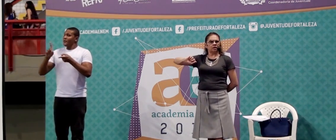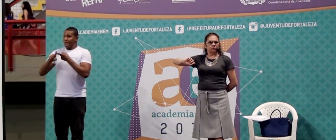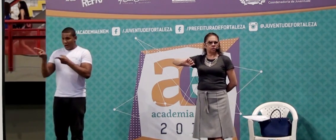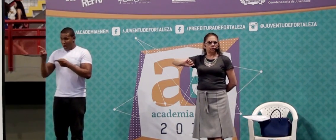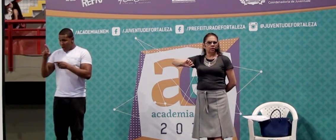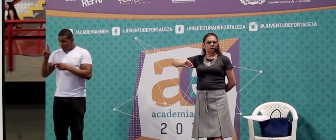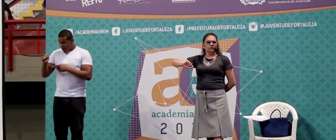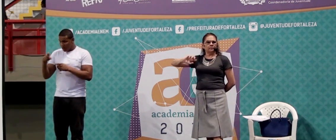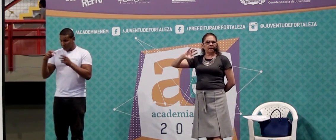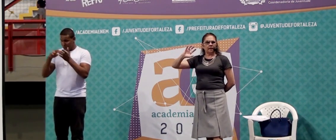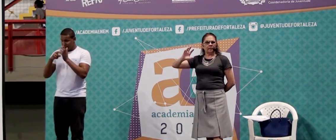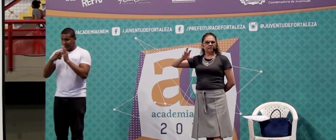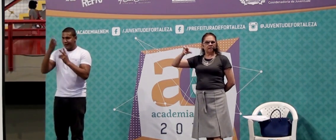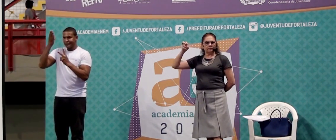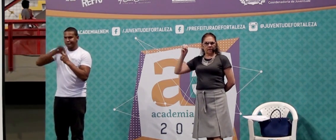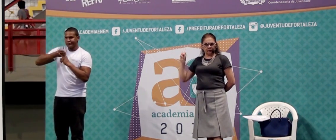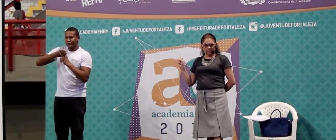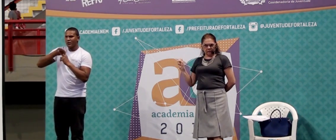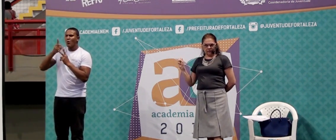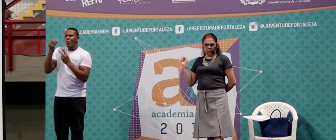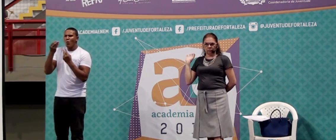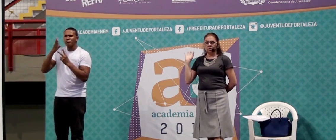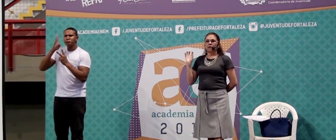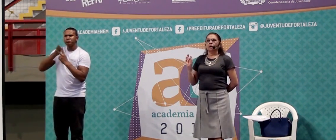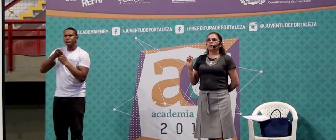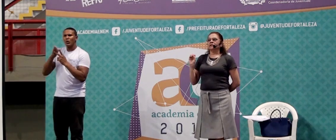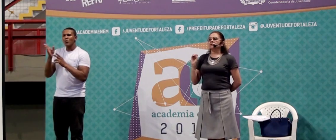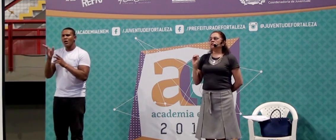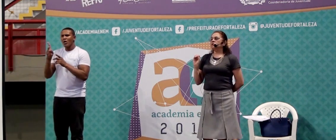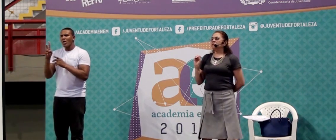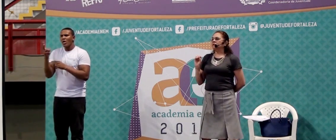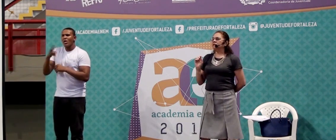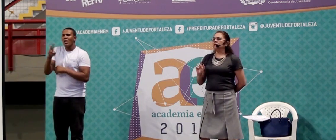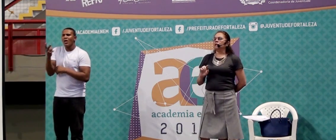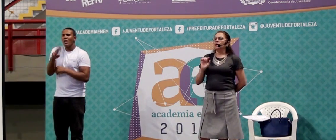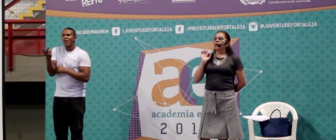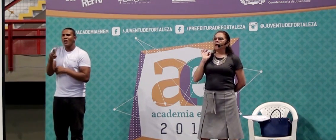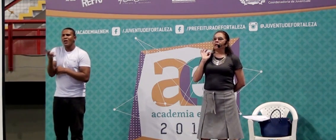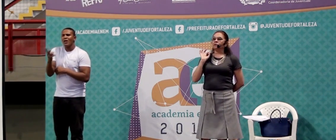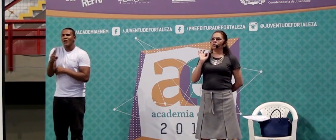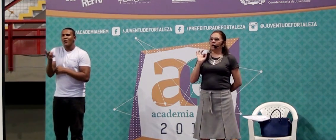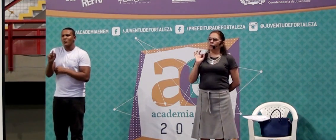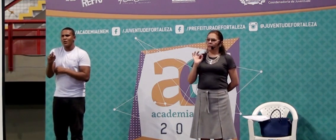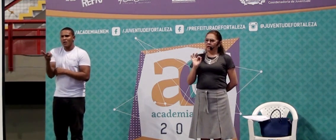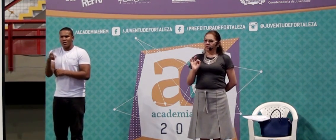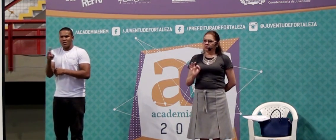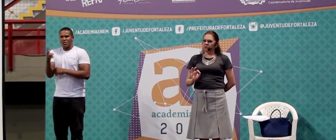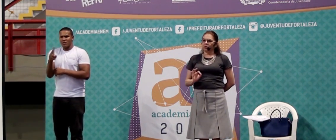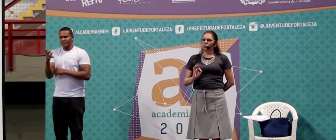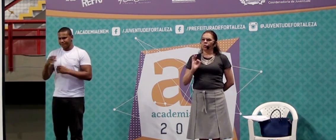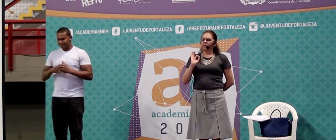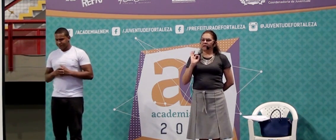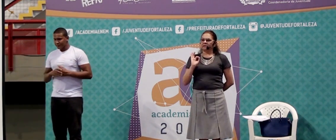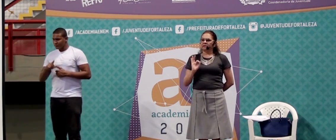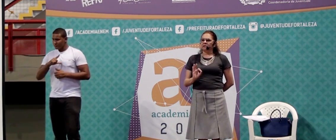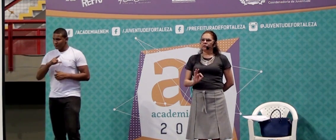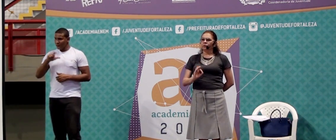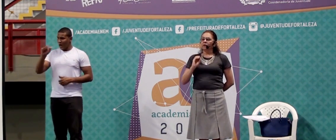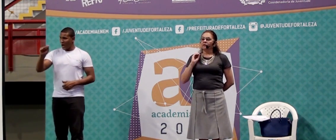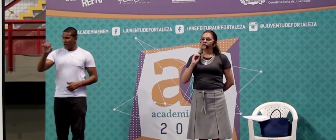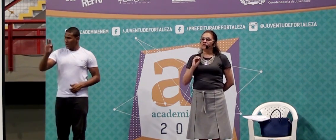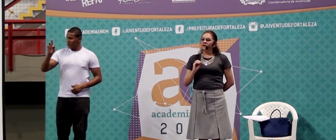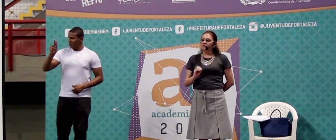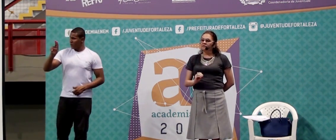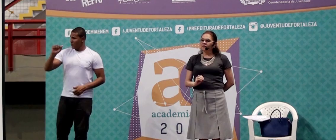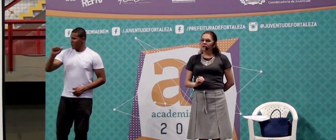sentido no texto. Vamos pegar um exemplo, depois eu volto. Quando a gente diz assim: atualmente o